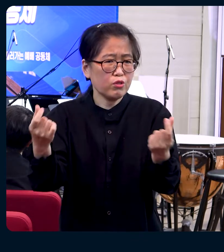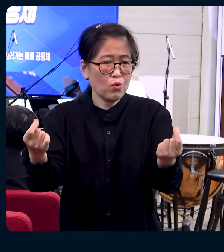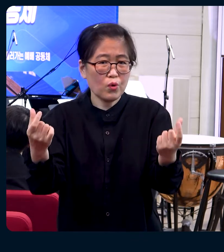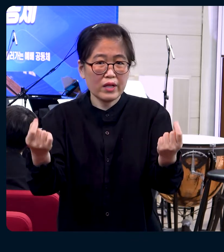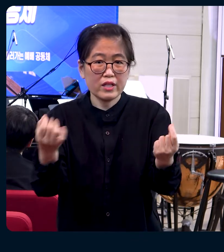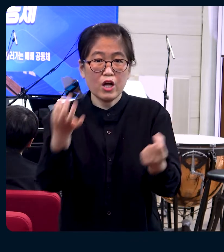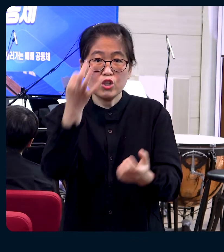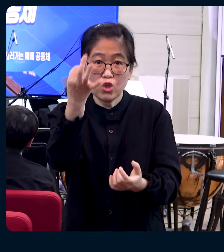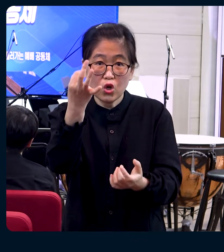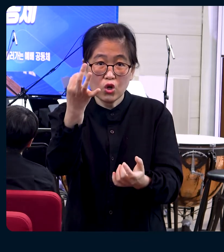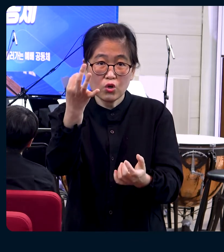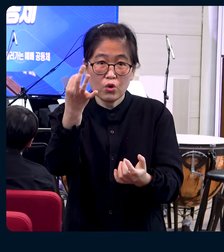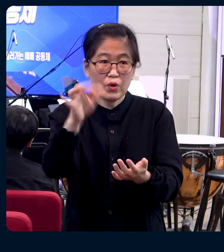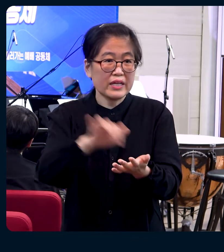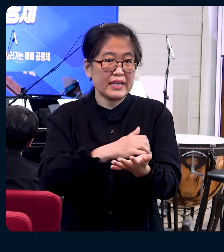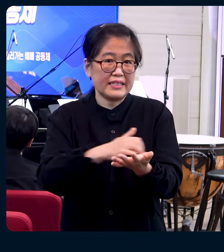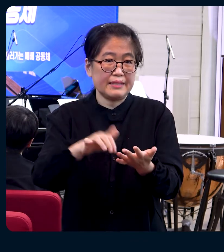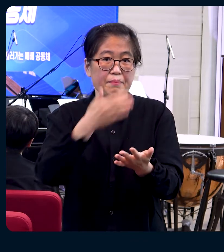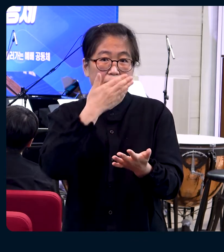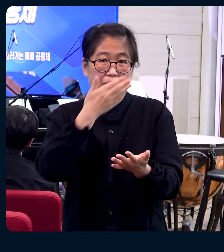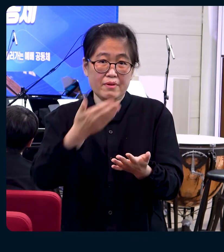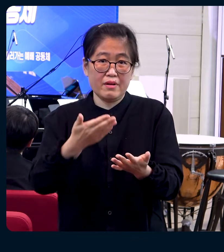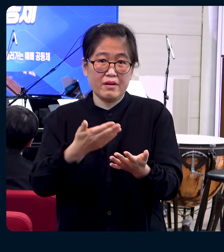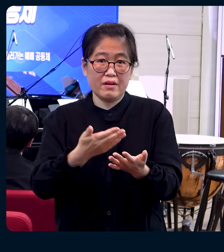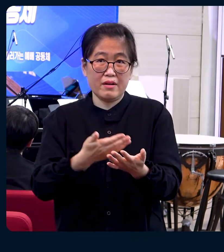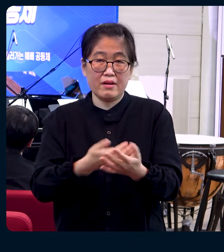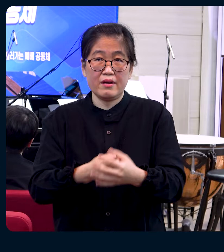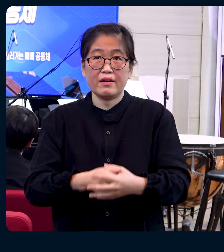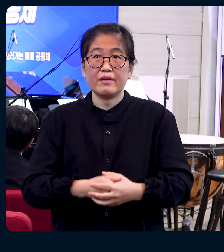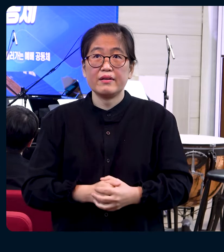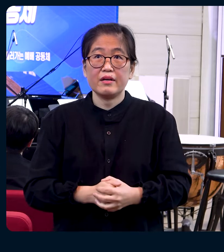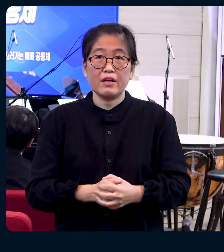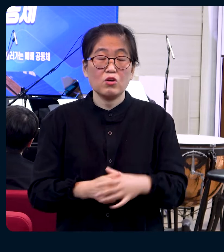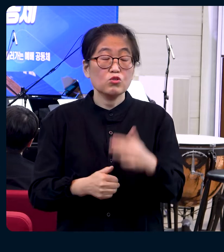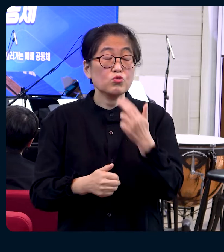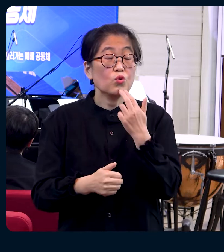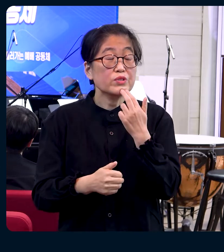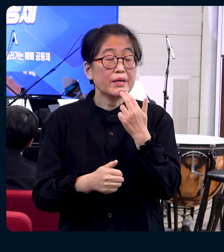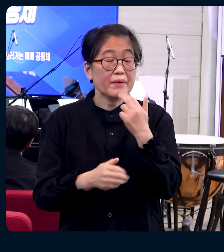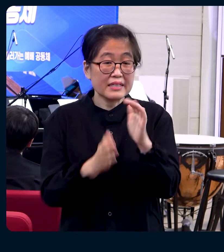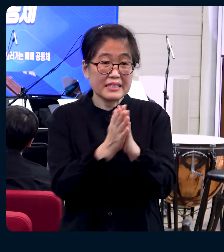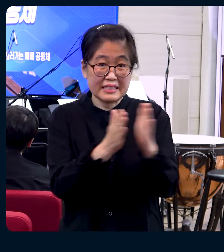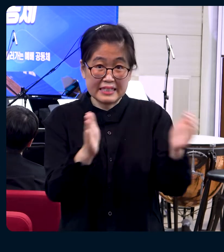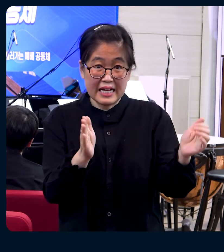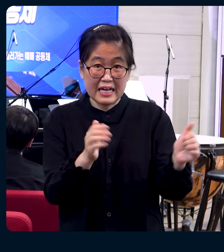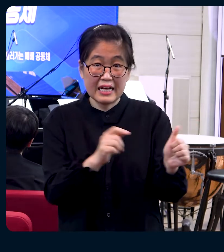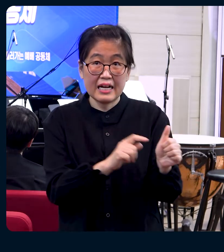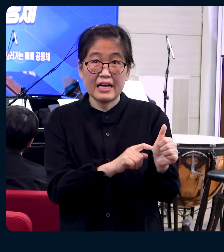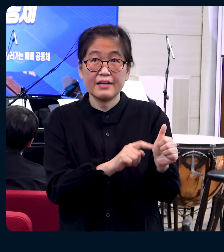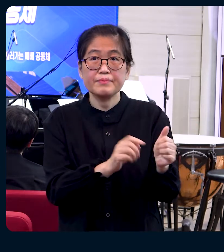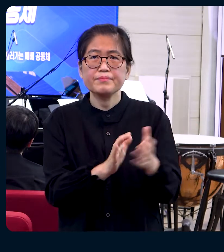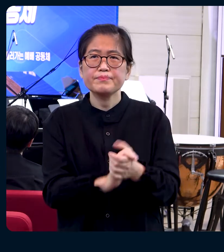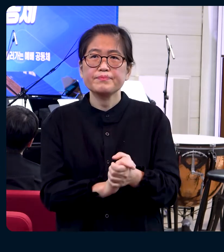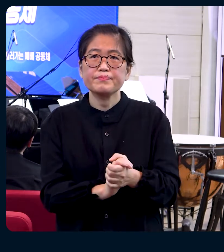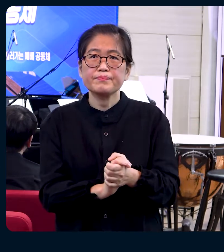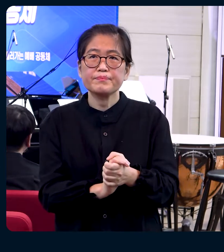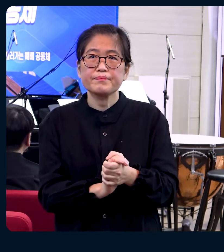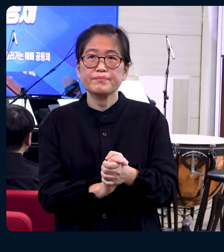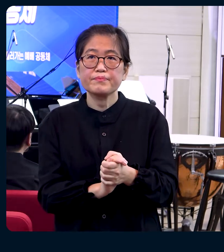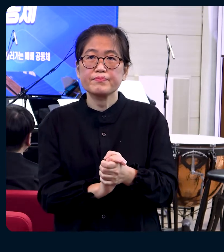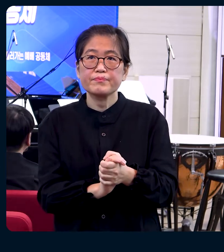그냥 돈으로 계산되는 물건일 뿐입니다. 그렇게 비참한 인생이 요셉에게 시작됩니다. 요셉에게 놀라운